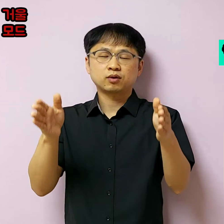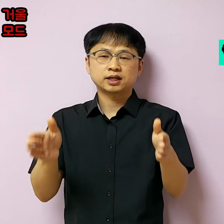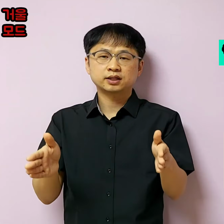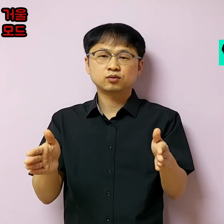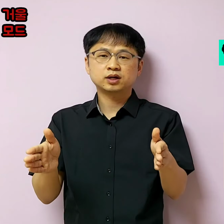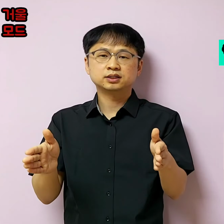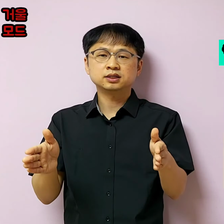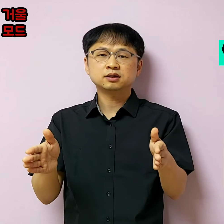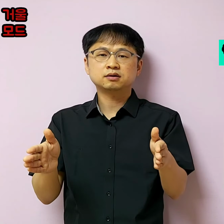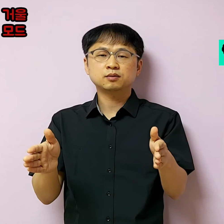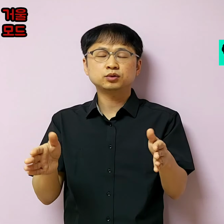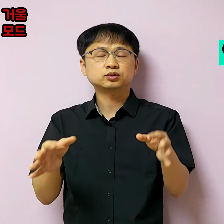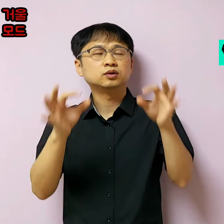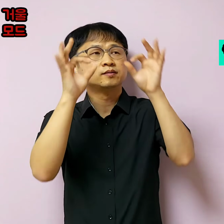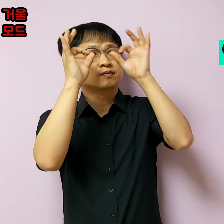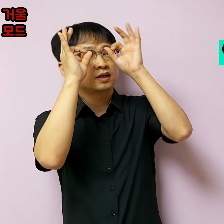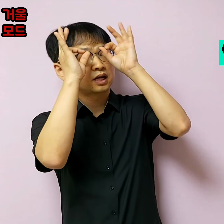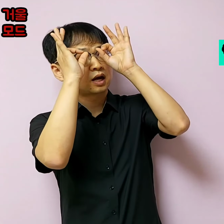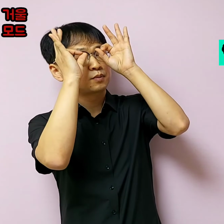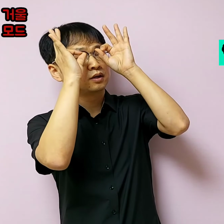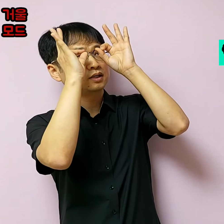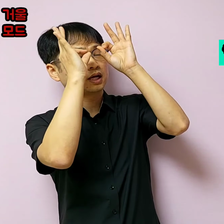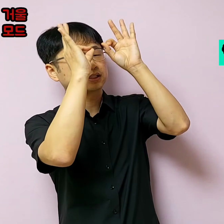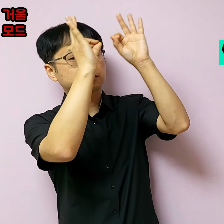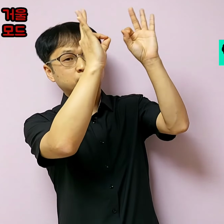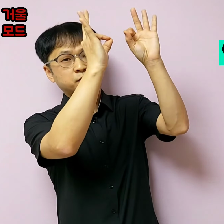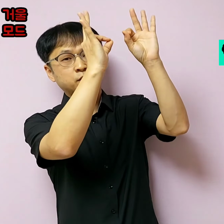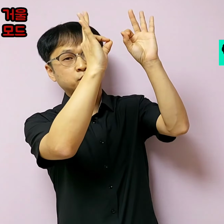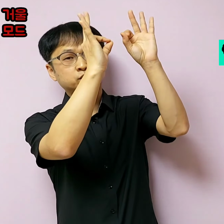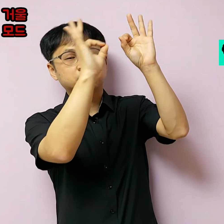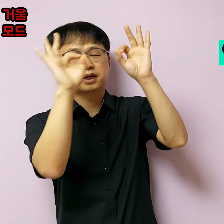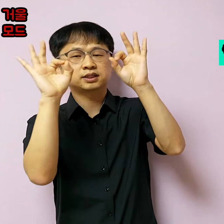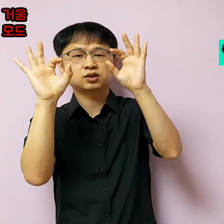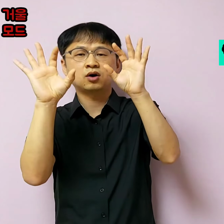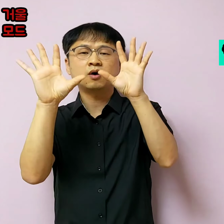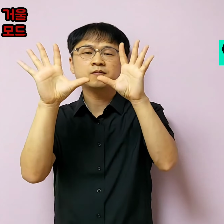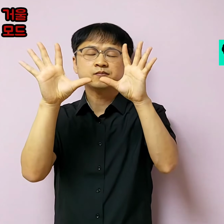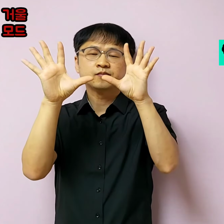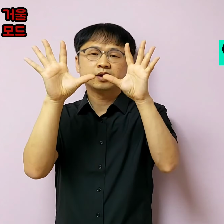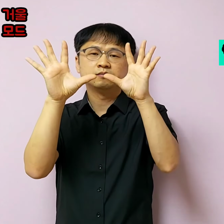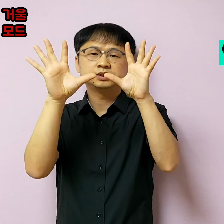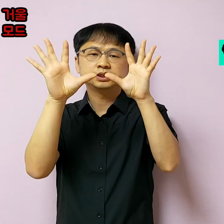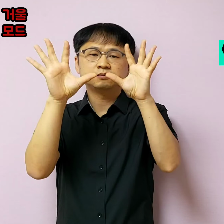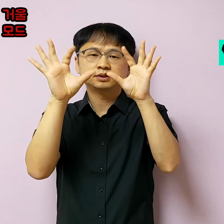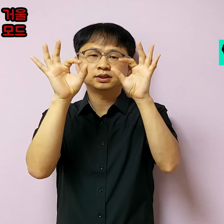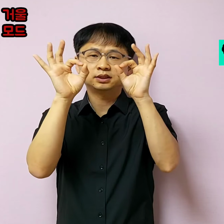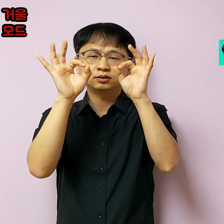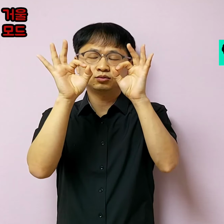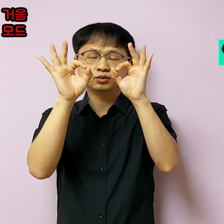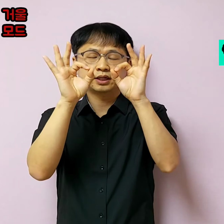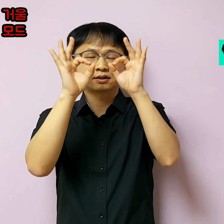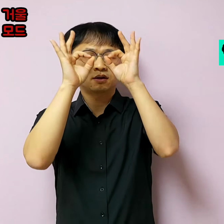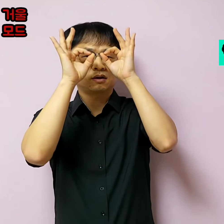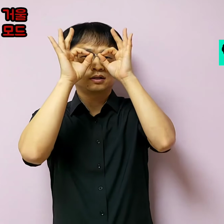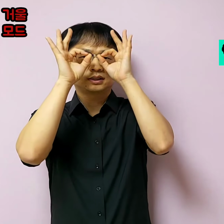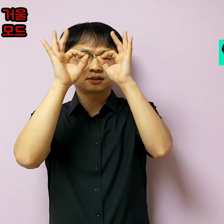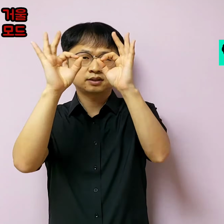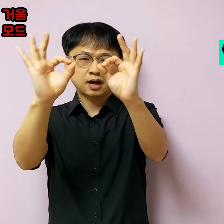오랫동안 한동안은 꺼내볼 수 여기서 아까 별을 향해서 보는 게 맞겠죠. 엄지 검지를 둥글게 해서 시선이